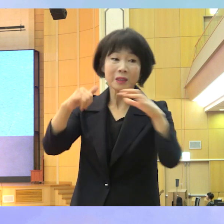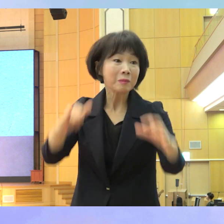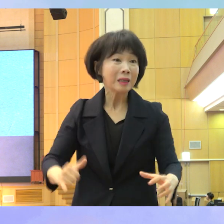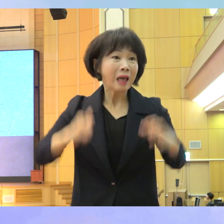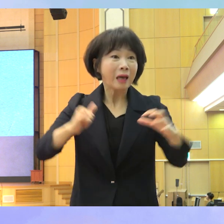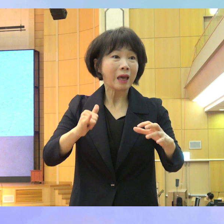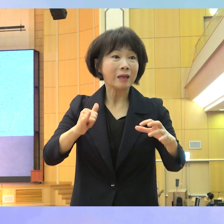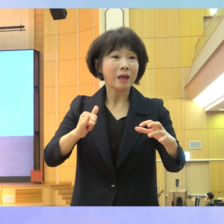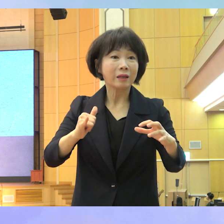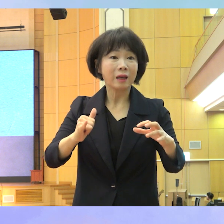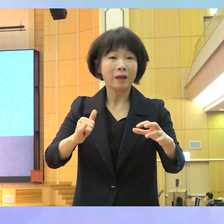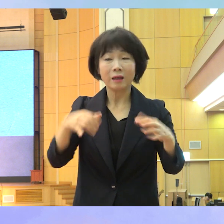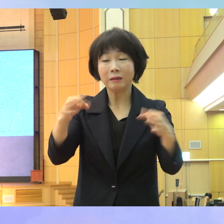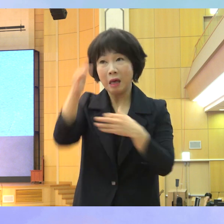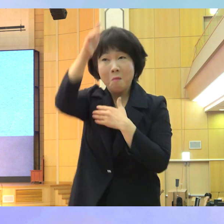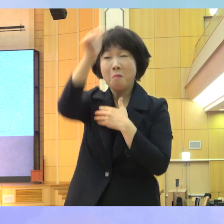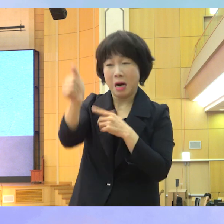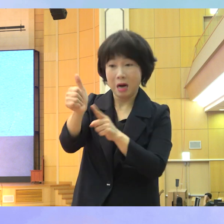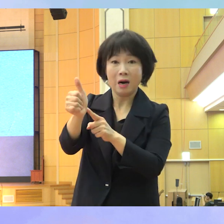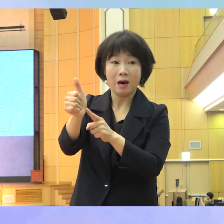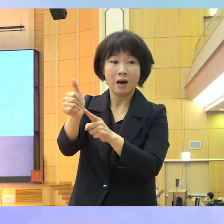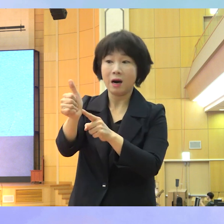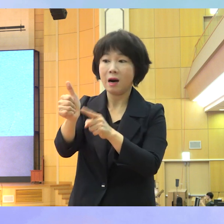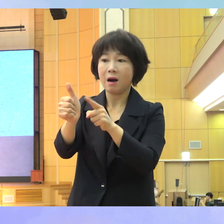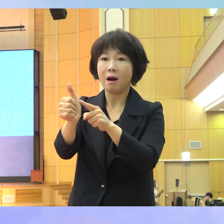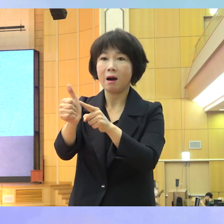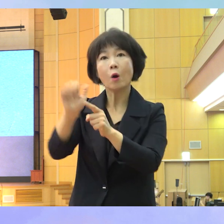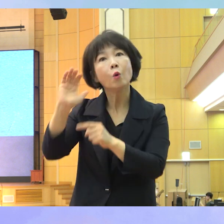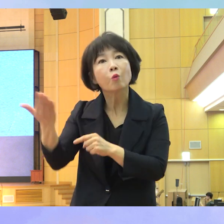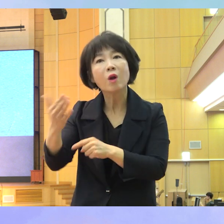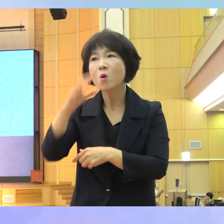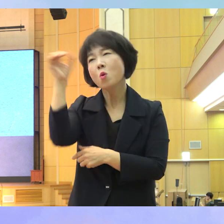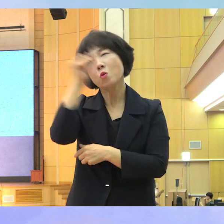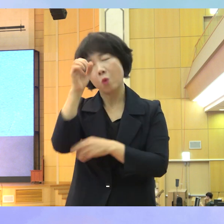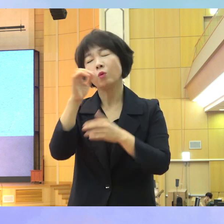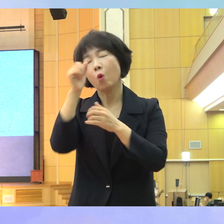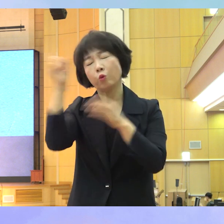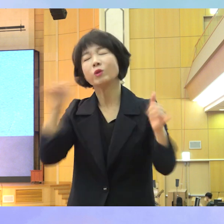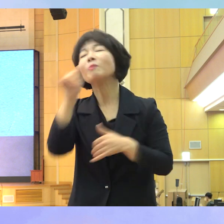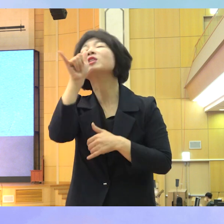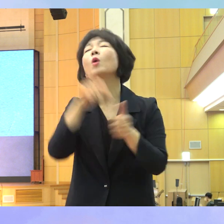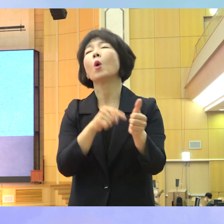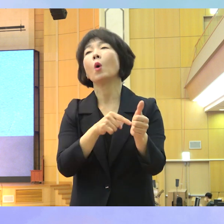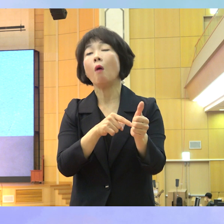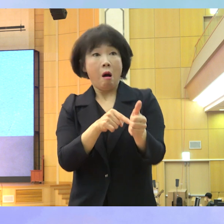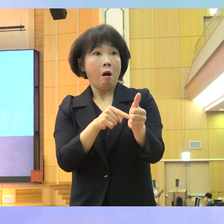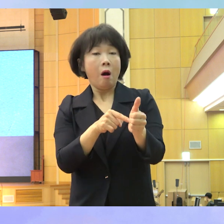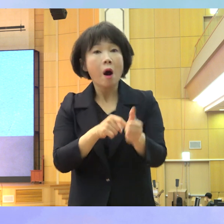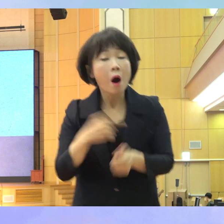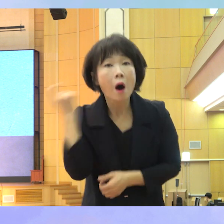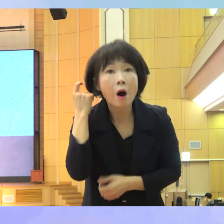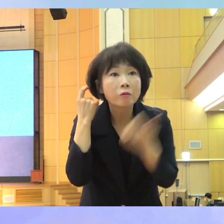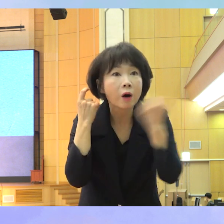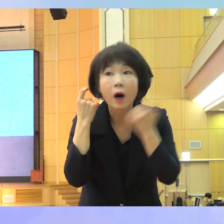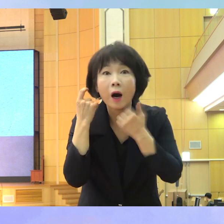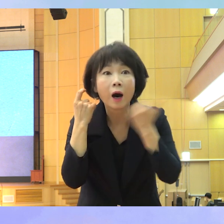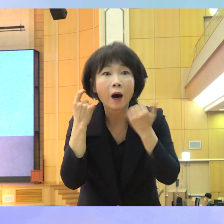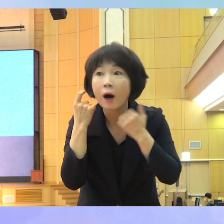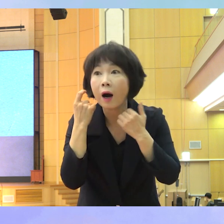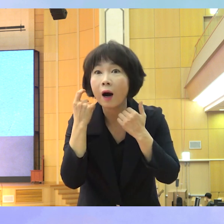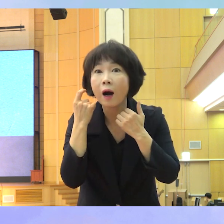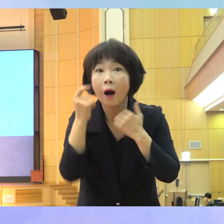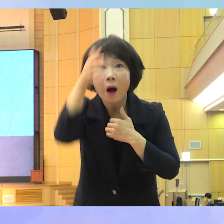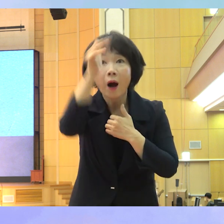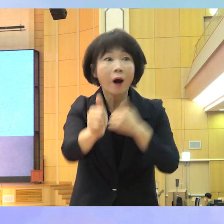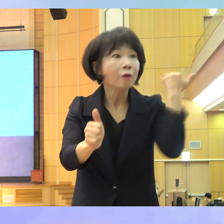세계은행 부총재를 천거할 아주 좋은 사람이 있습니다. 그랬더니 그 총재가, 그 사람이 어떤